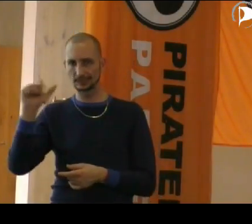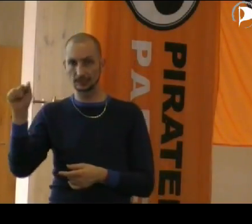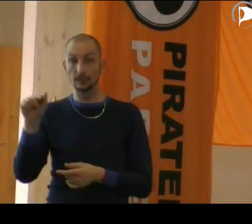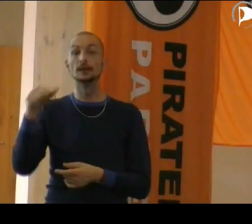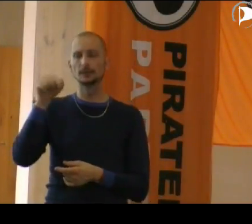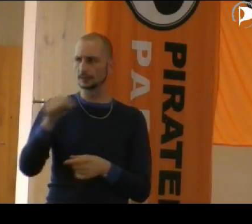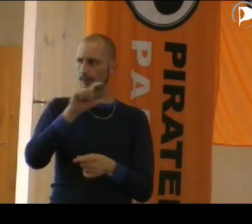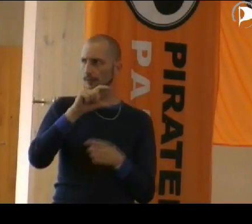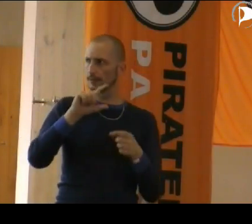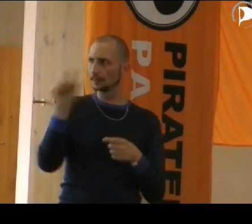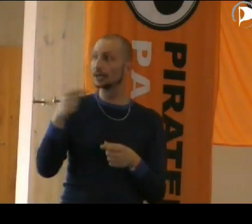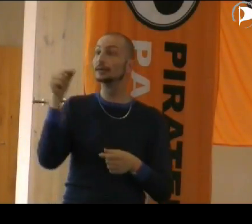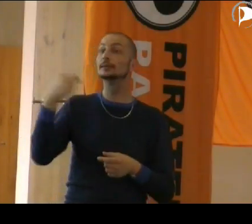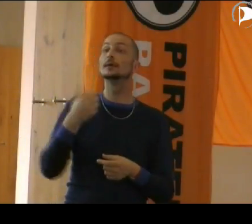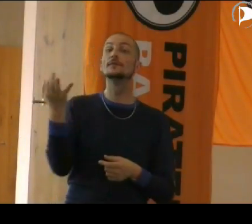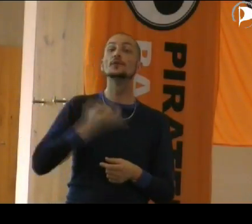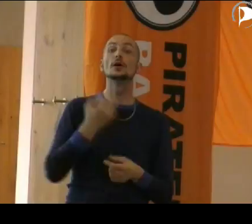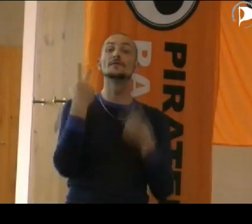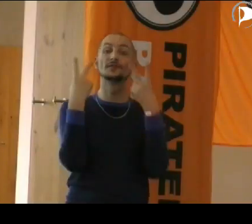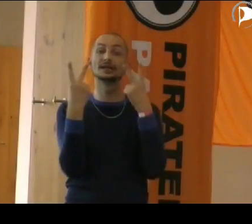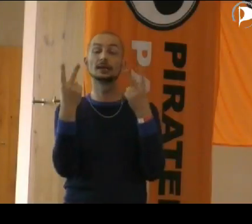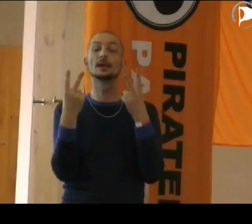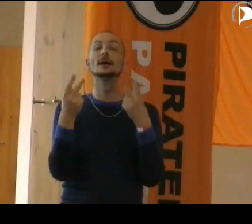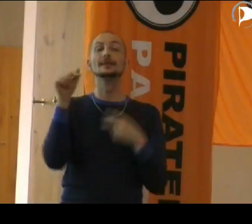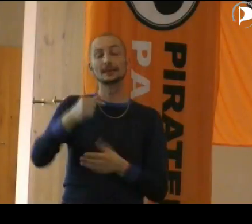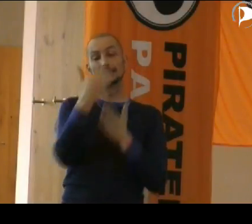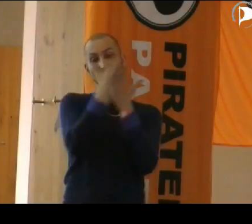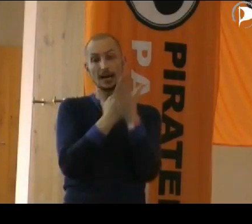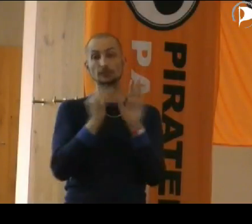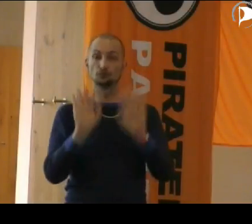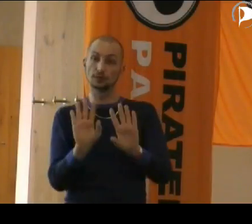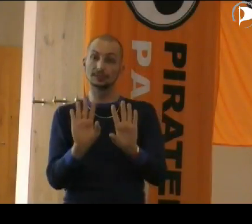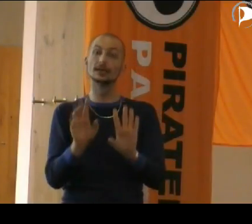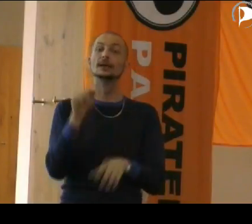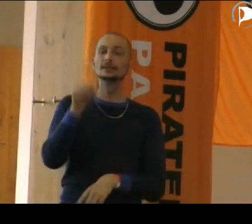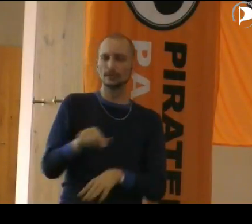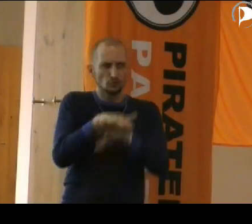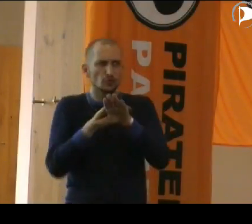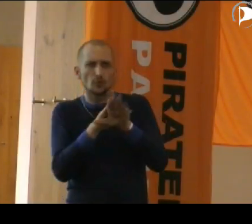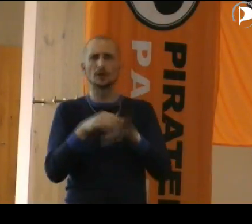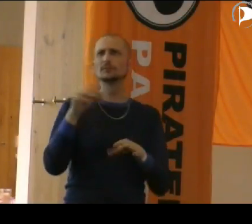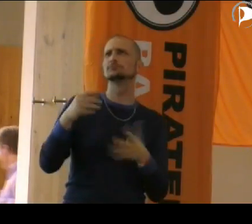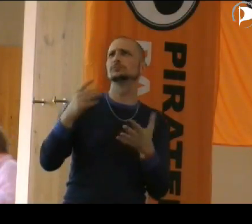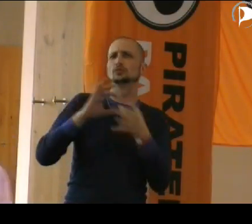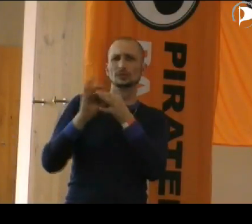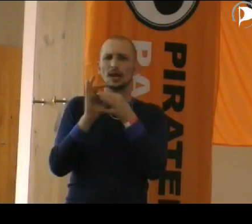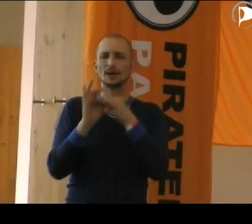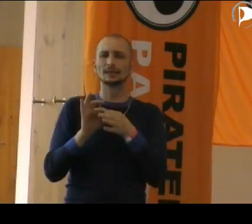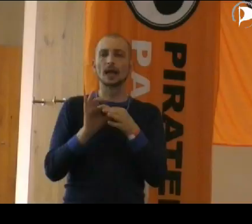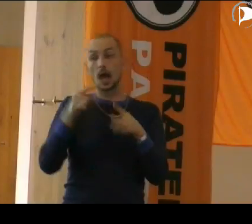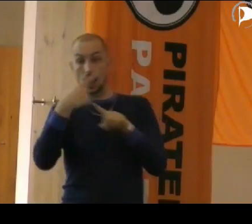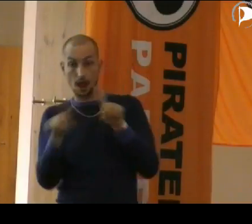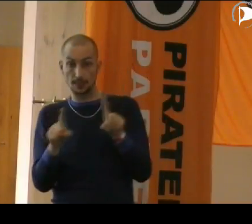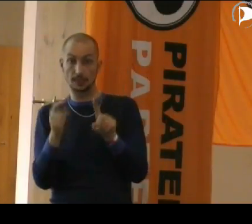das gratis nicht sagen wo entschuldigung dafür sein kann wenn es um welche sonstigen taten